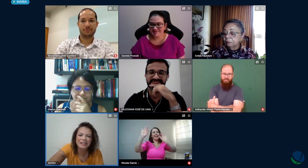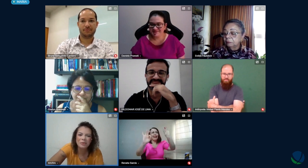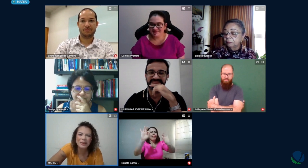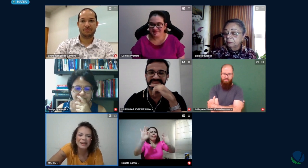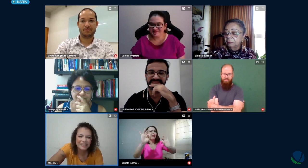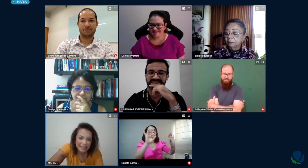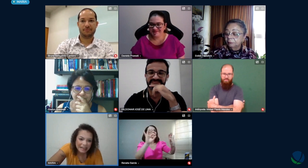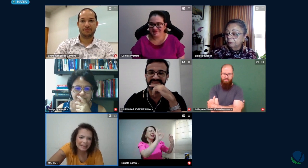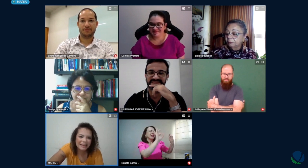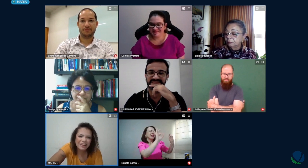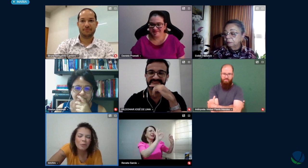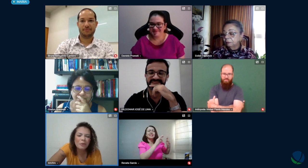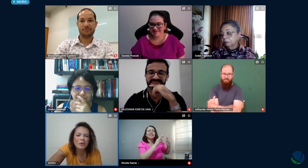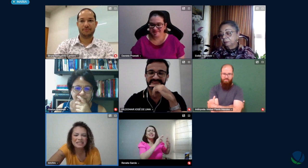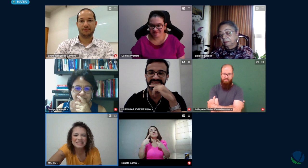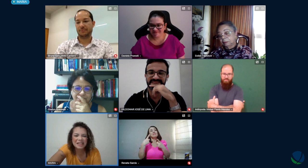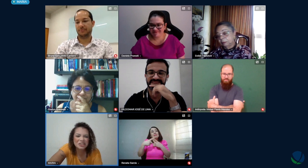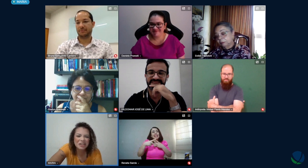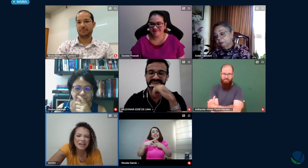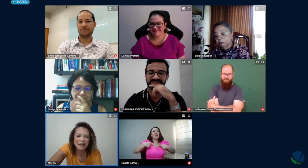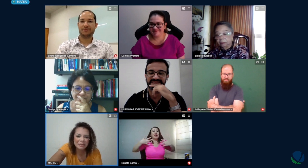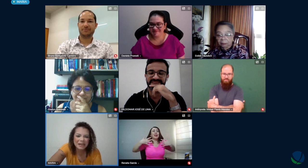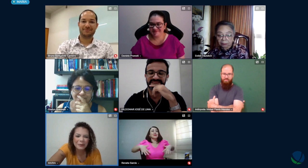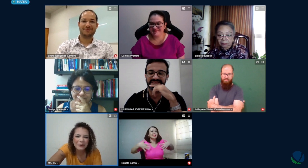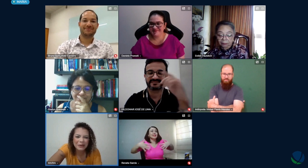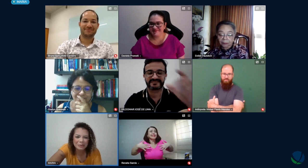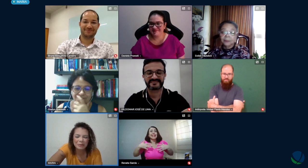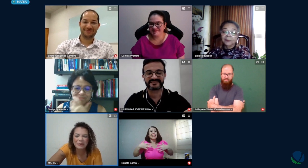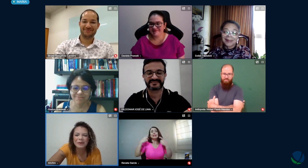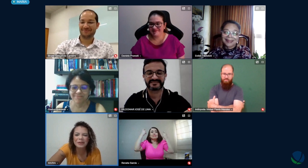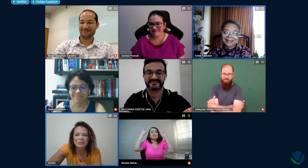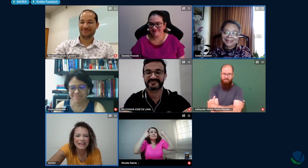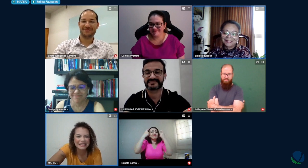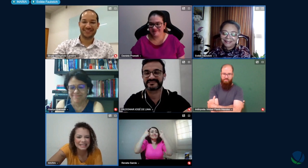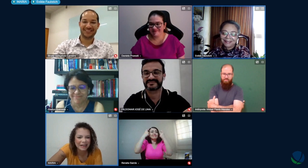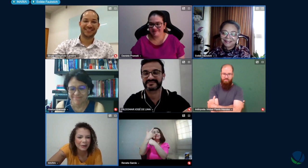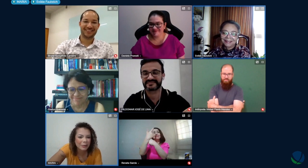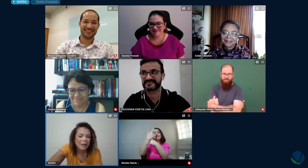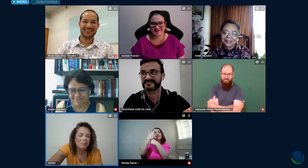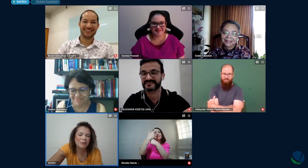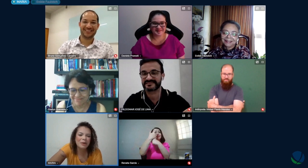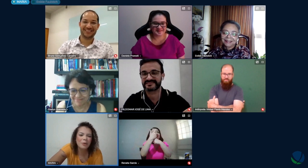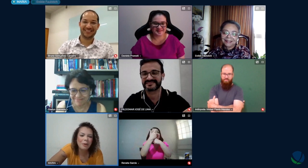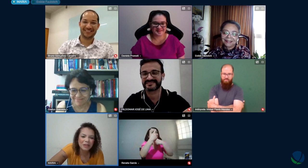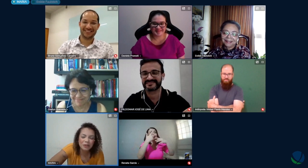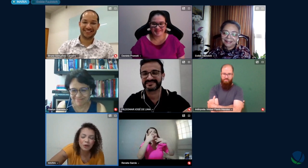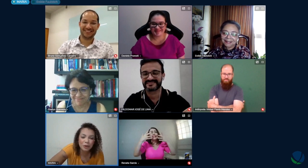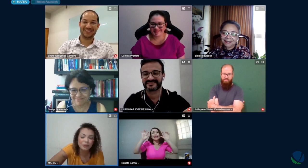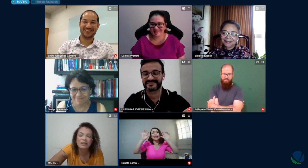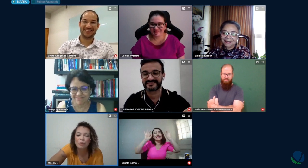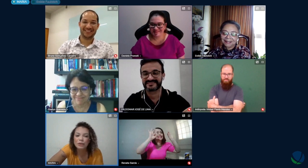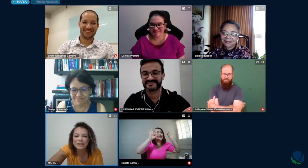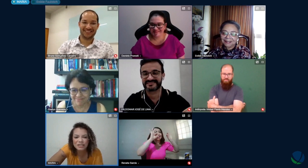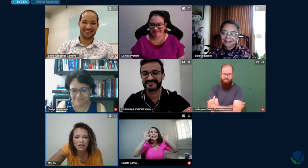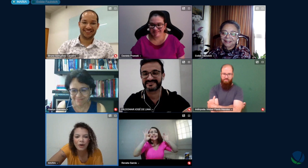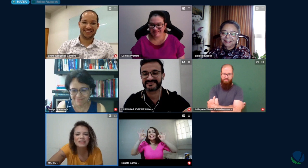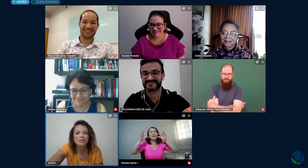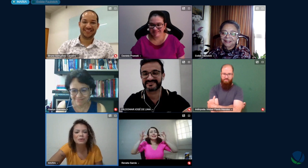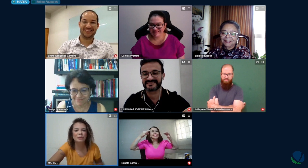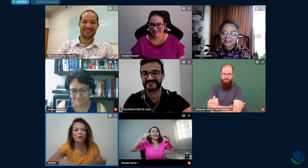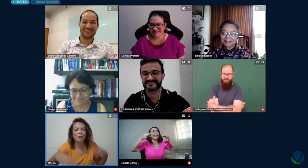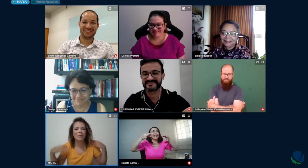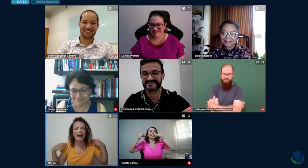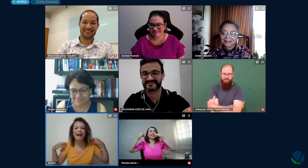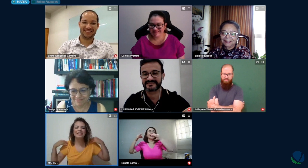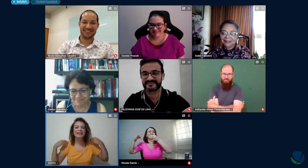esteve ao meu lado, apoiando. Está aqui como meu assistente de câmera hoje, preparou a iluminação, preparou o computador, porque eu estava muito